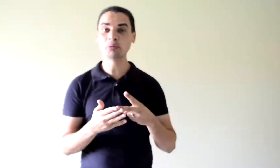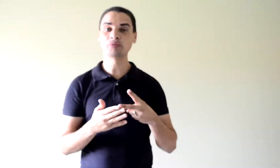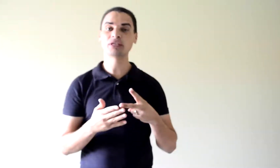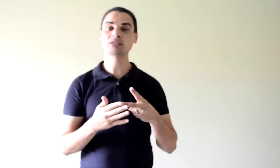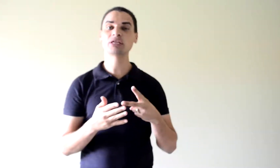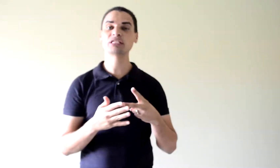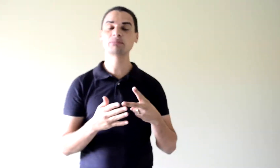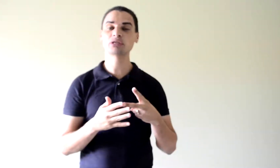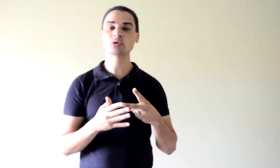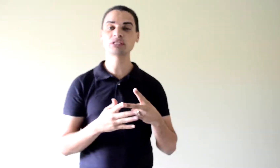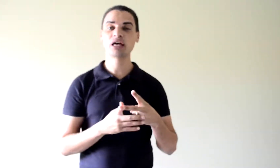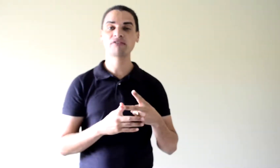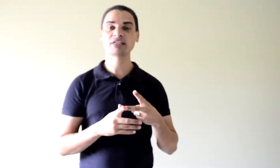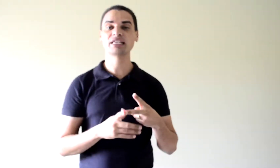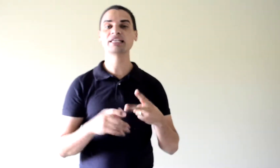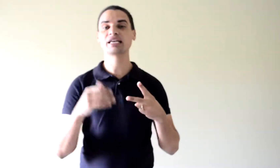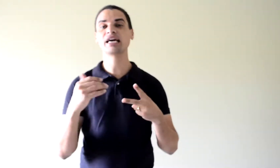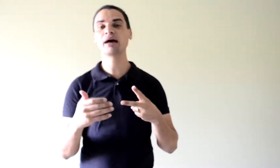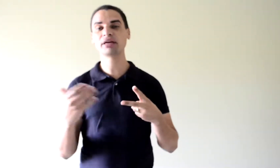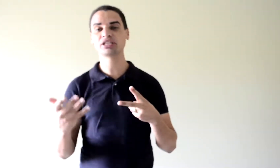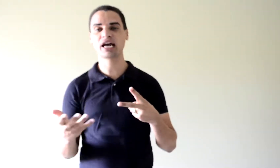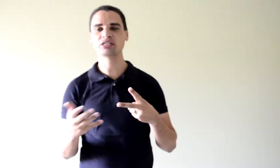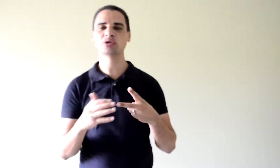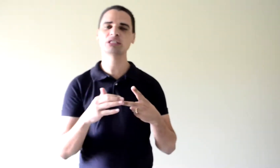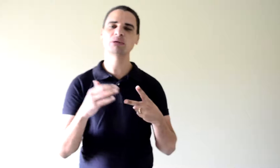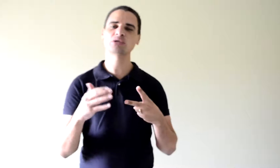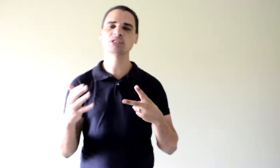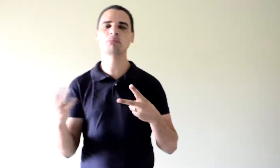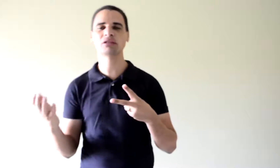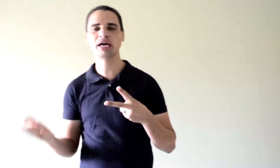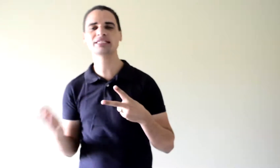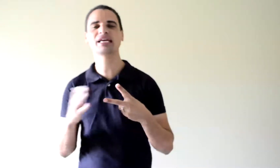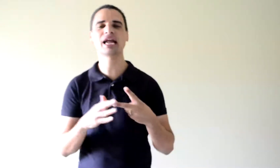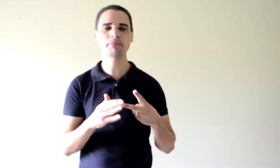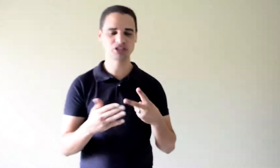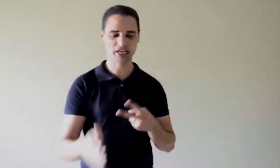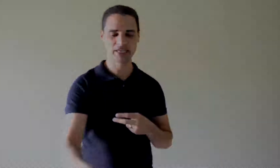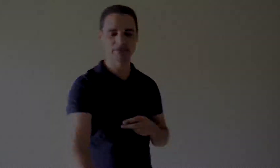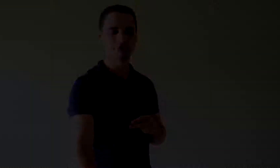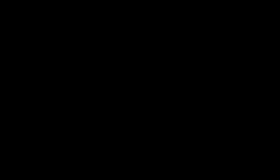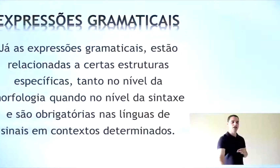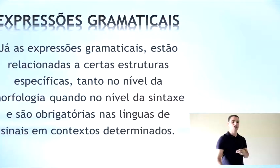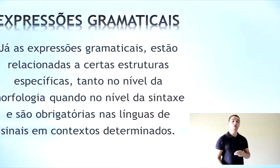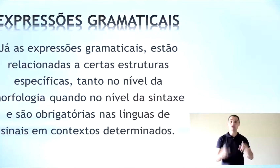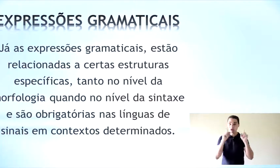que são as expressões faciais gramaticais, ou as expressões não manuais gramaticais. Vamos ver o